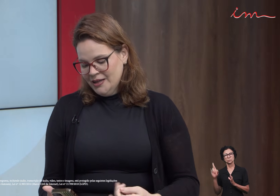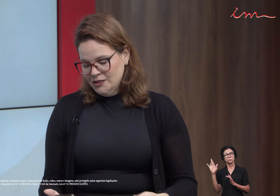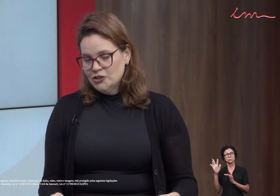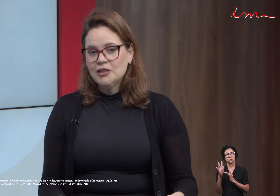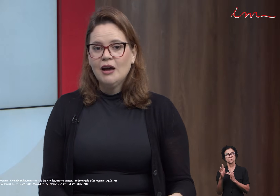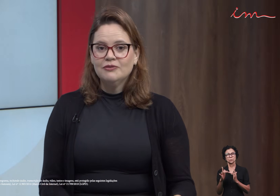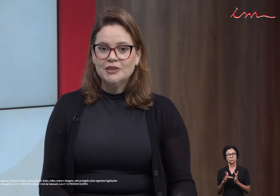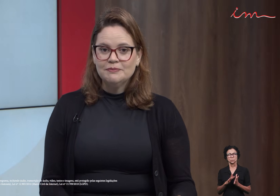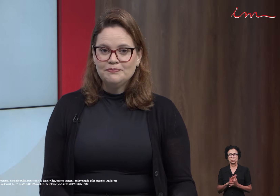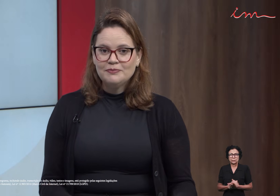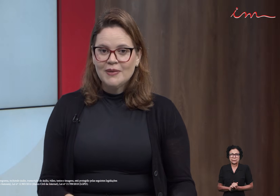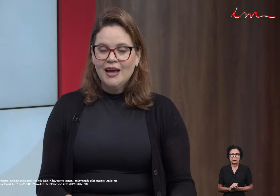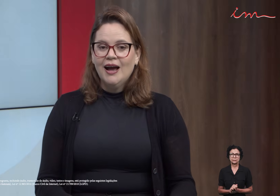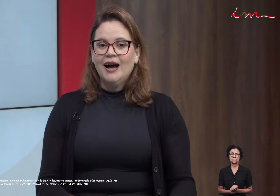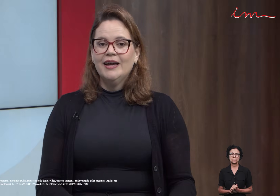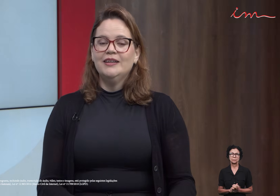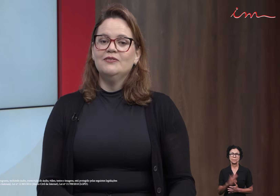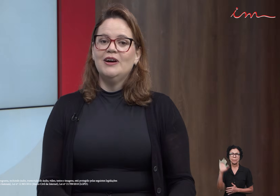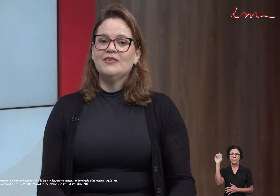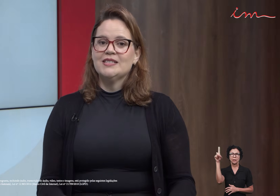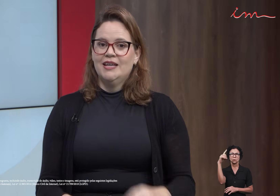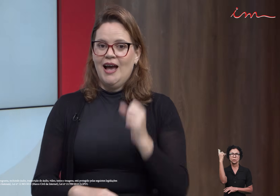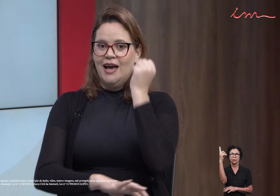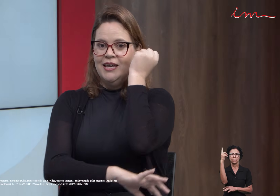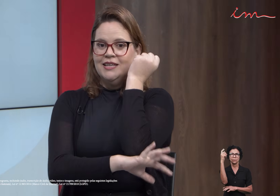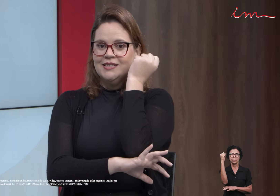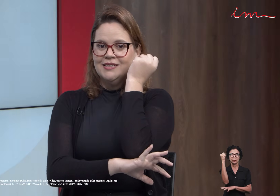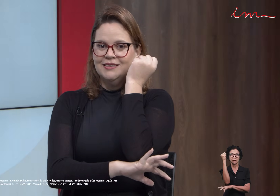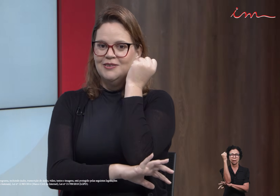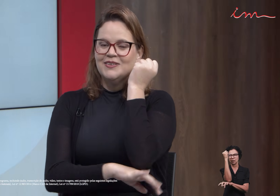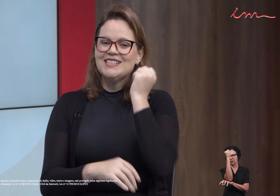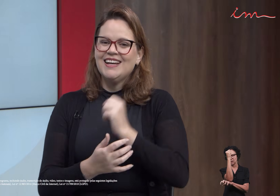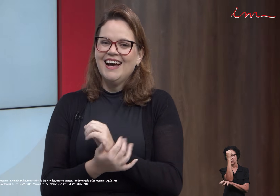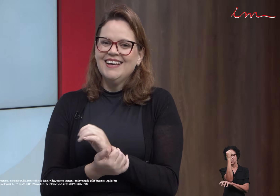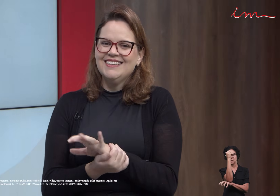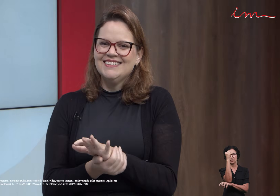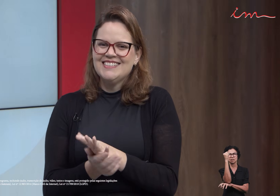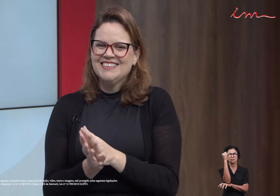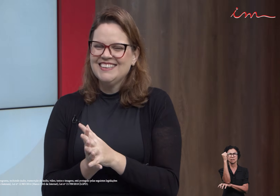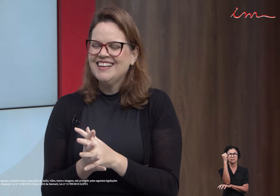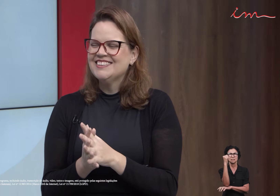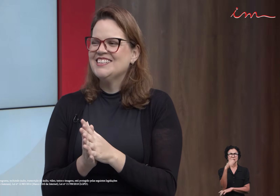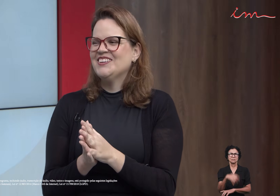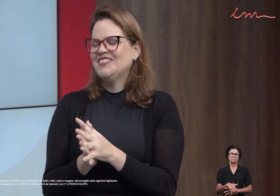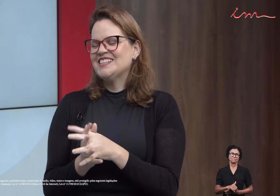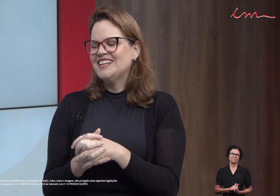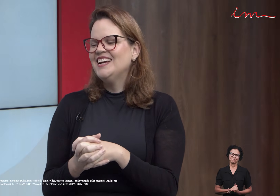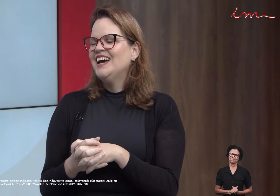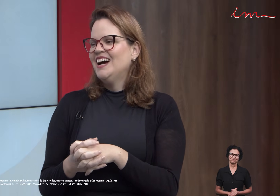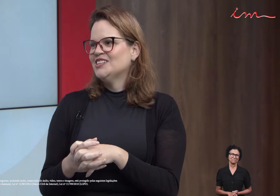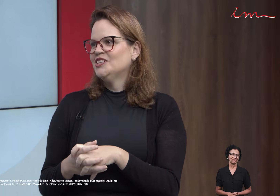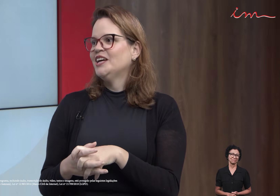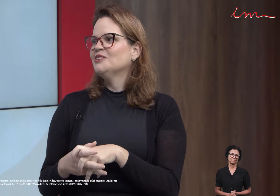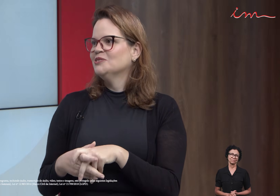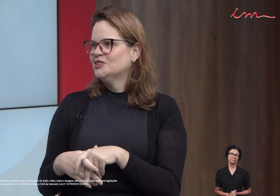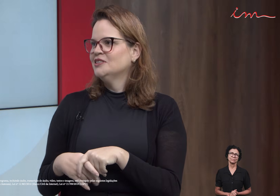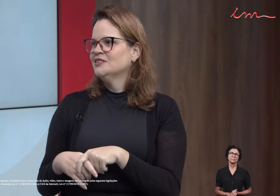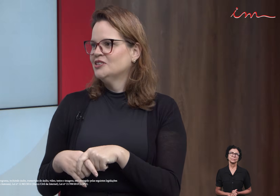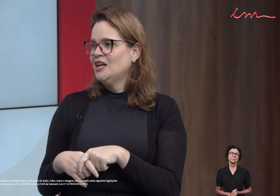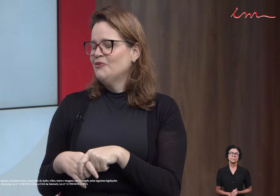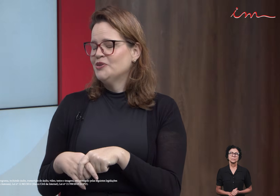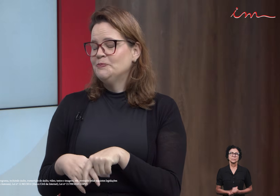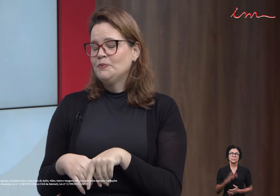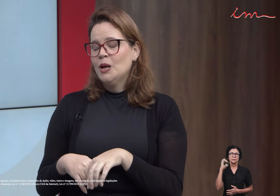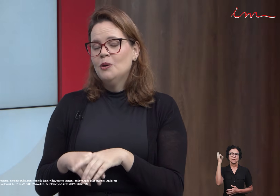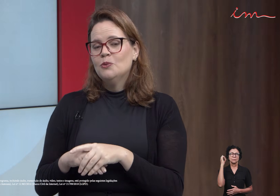a raiz de Davi. Aí vai fazer raiz, não vai fazer raiz, né, ele vai fazer a genealogia